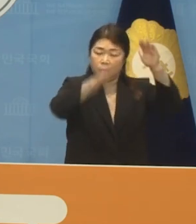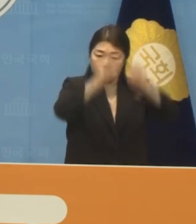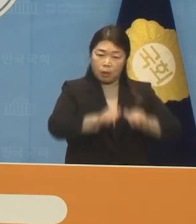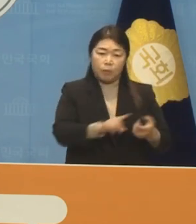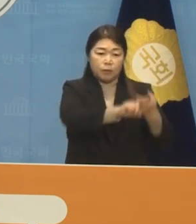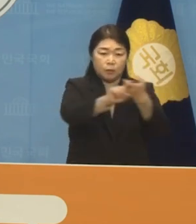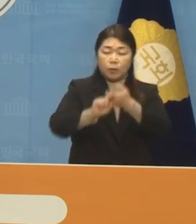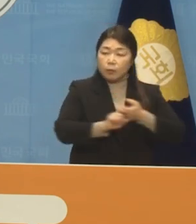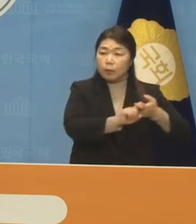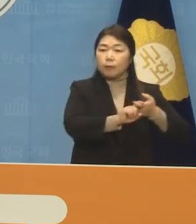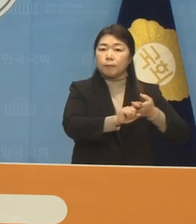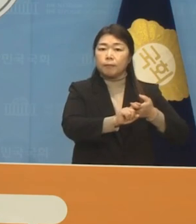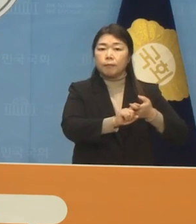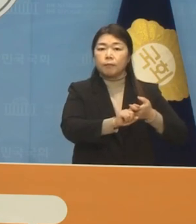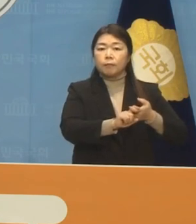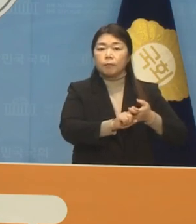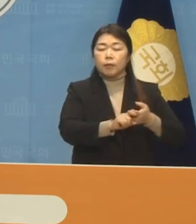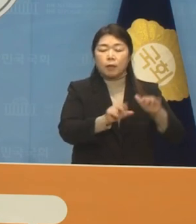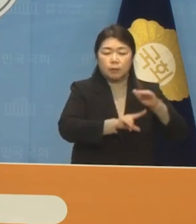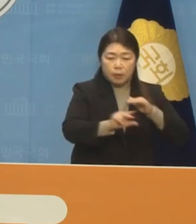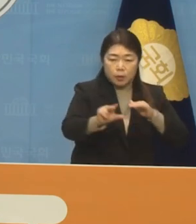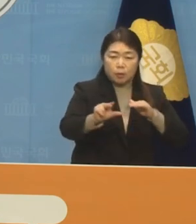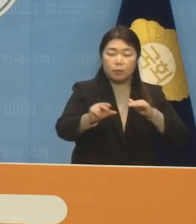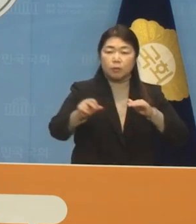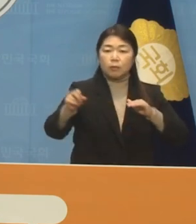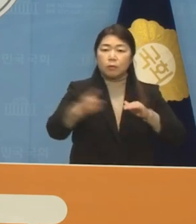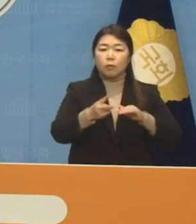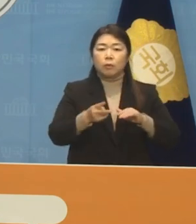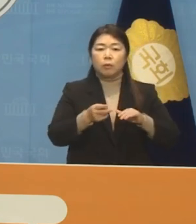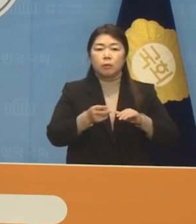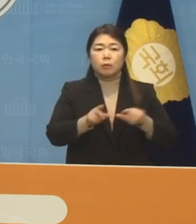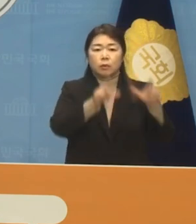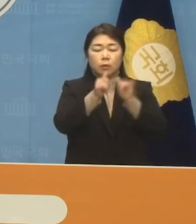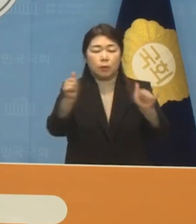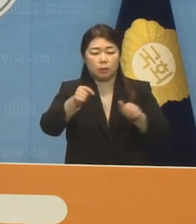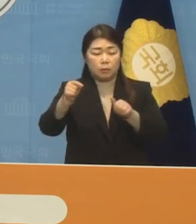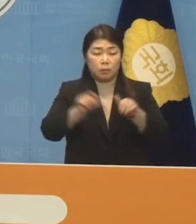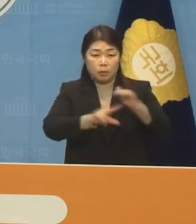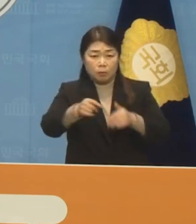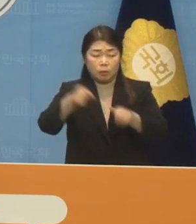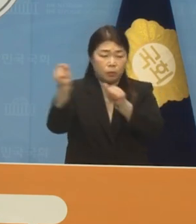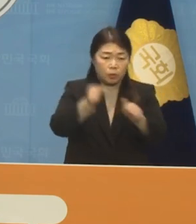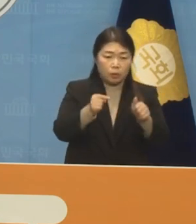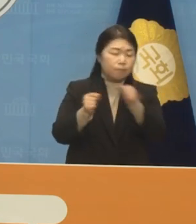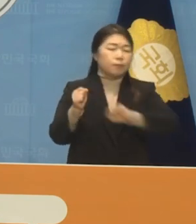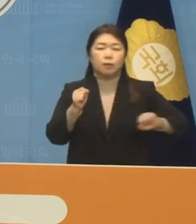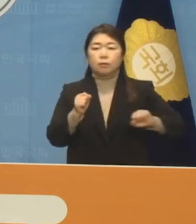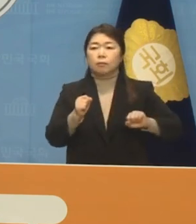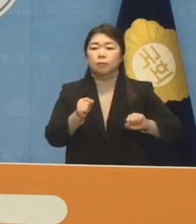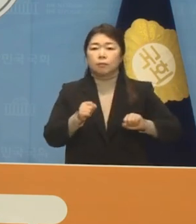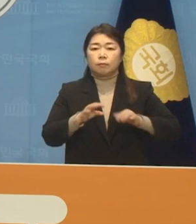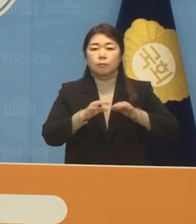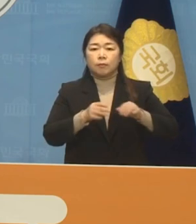전국장애인차별철폐연대의 지하철 시민불복종 운동에 대해서 적극적으로 지지합니다.